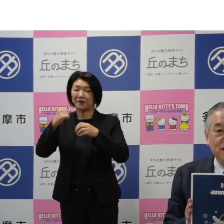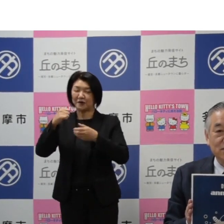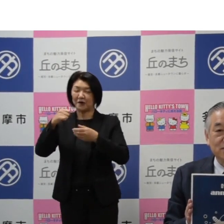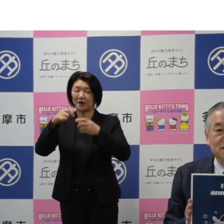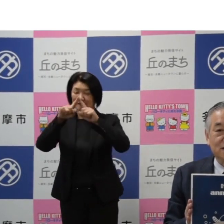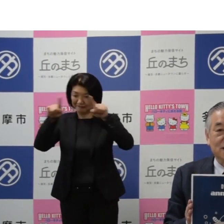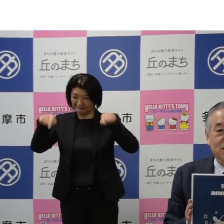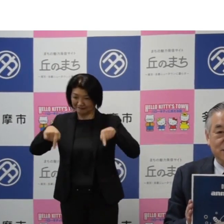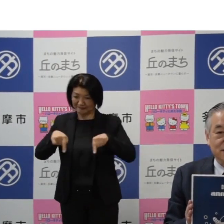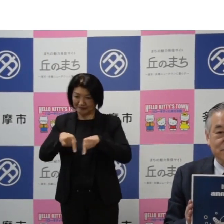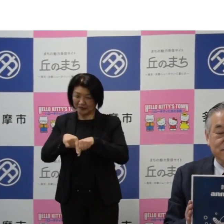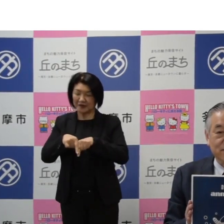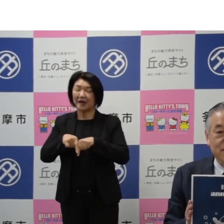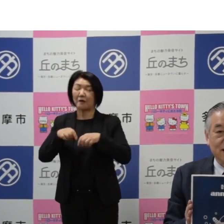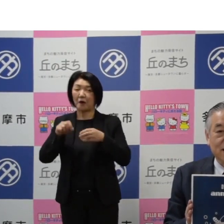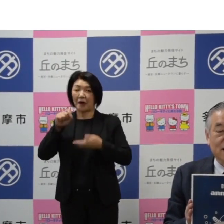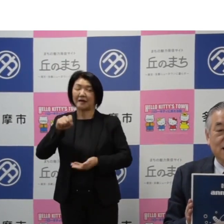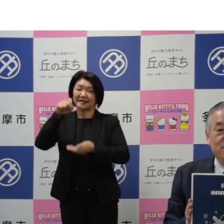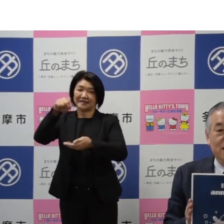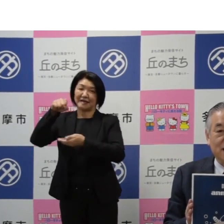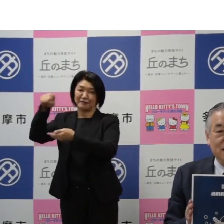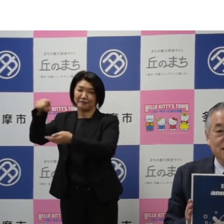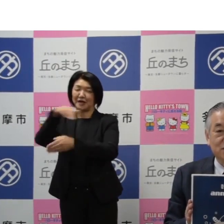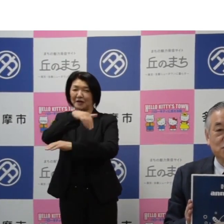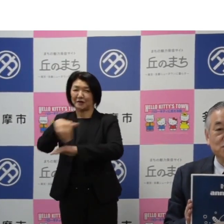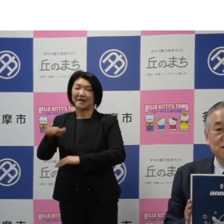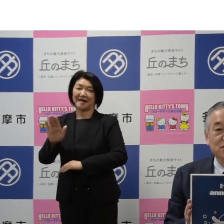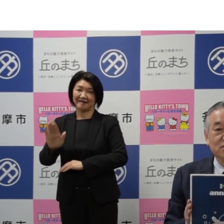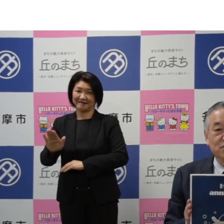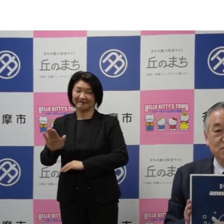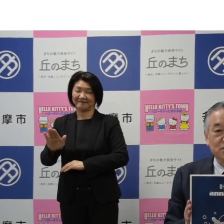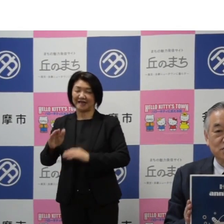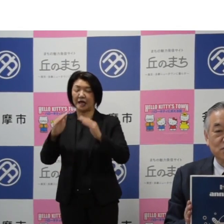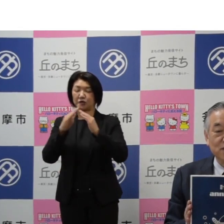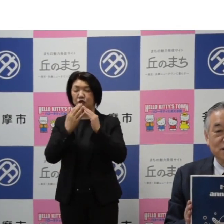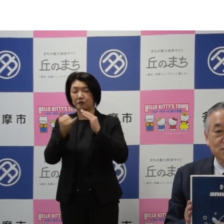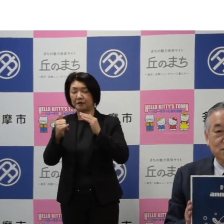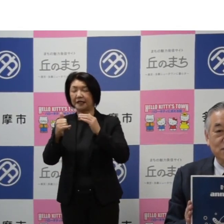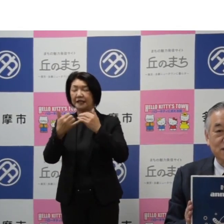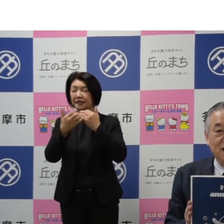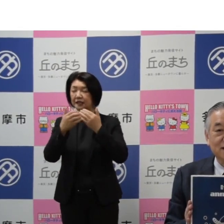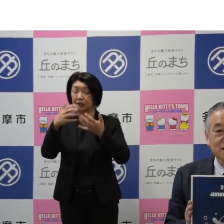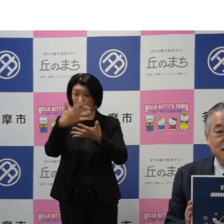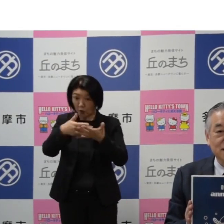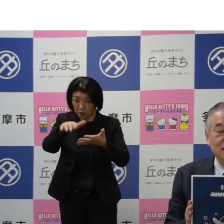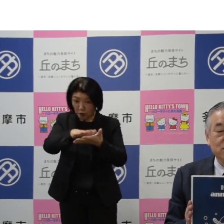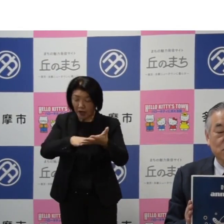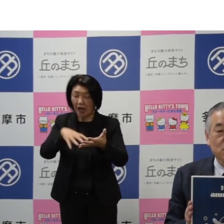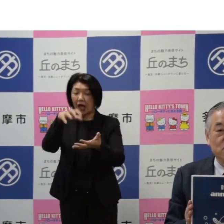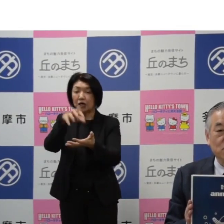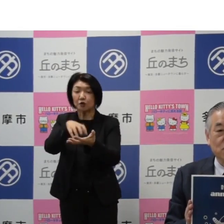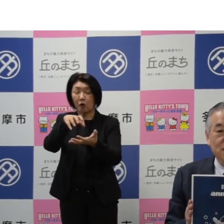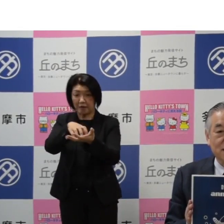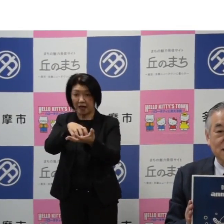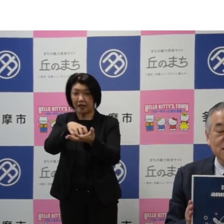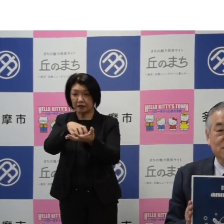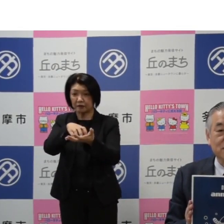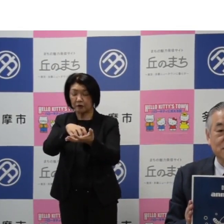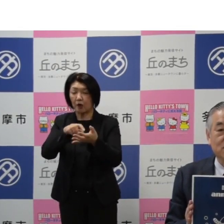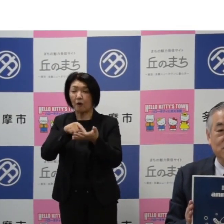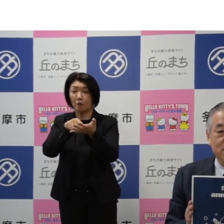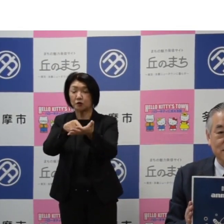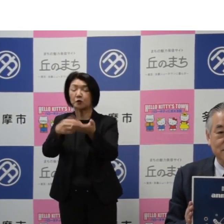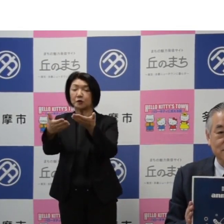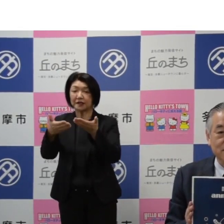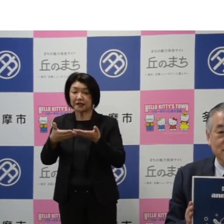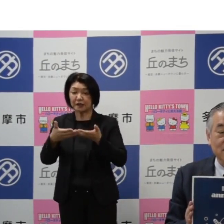記念ファイルを差し上げます。また住民票等証明書の台紙にもこのデザインも